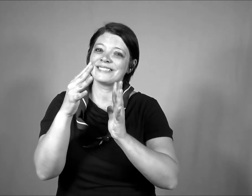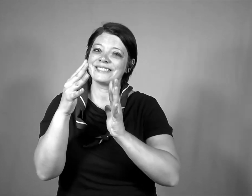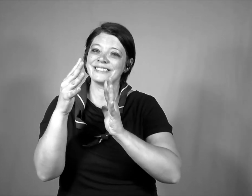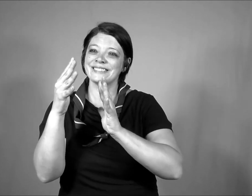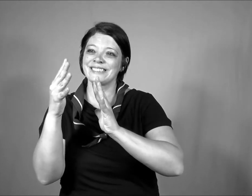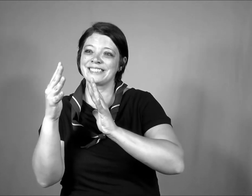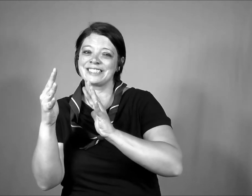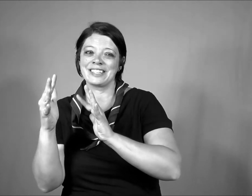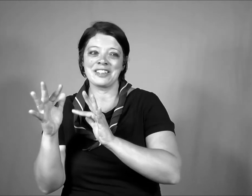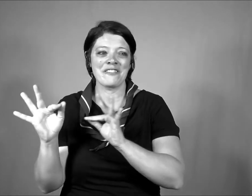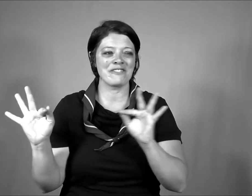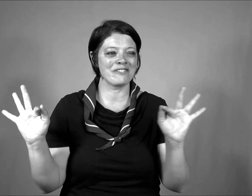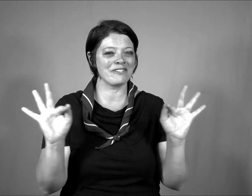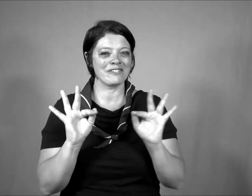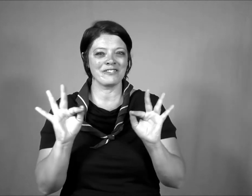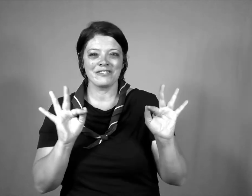monter? Cette